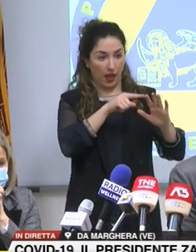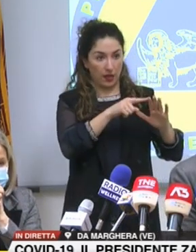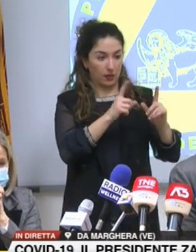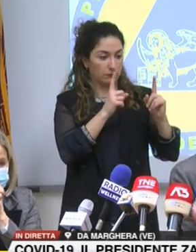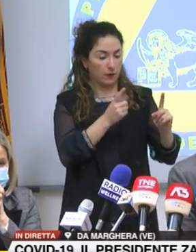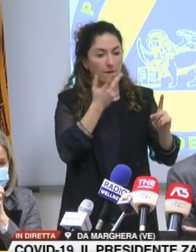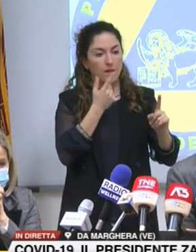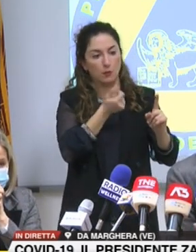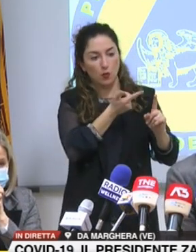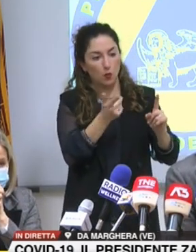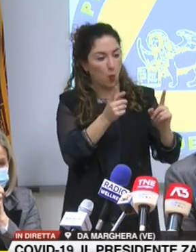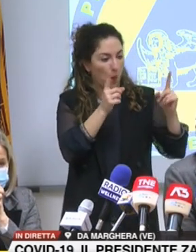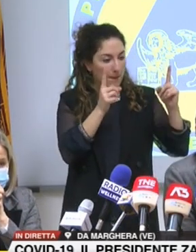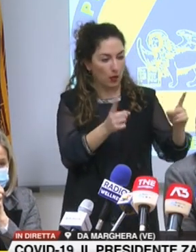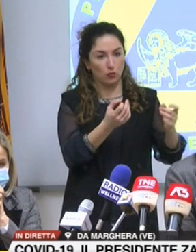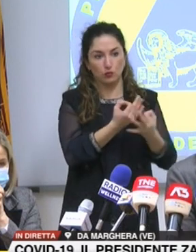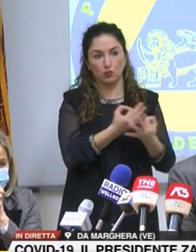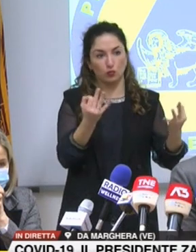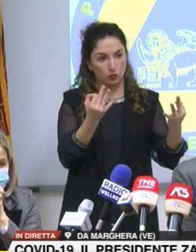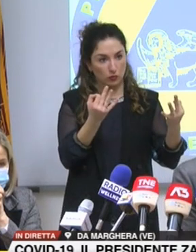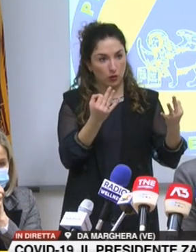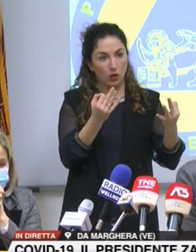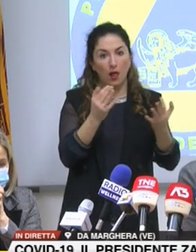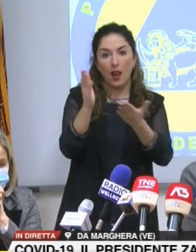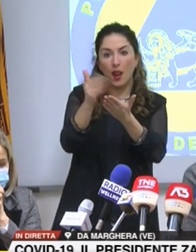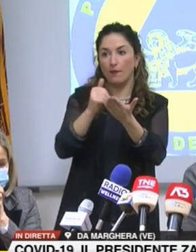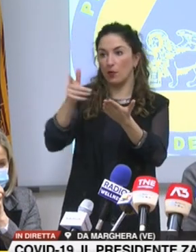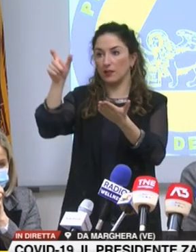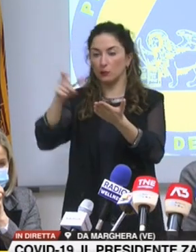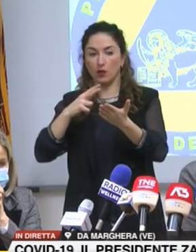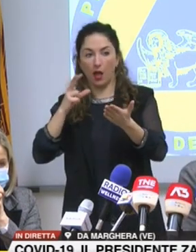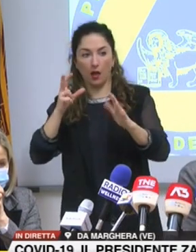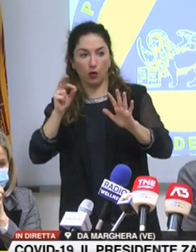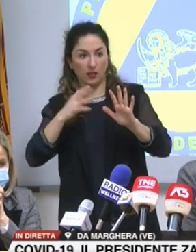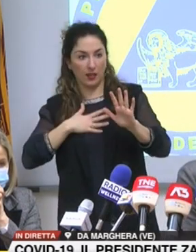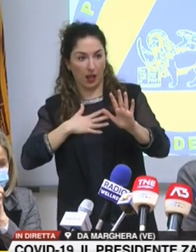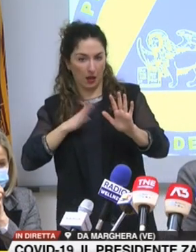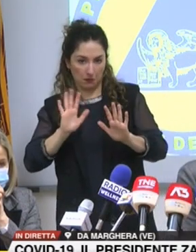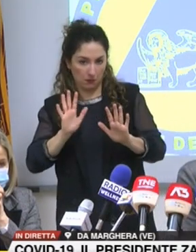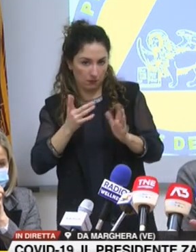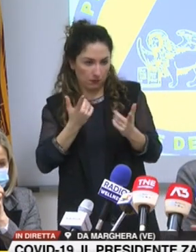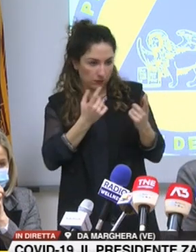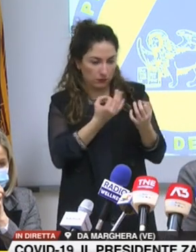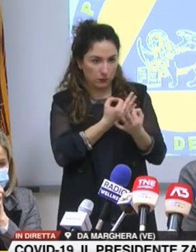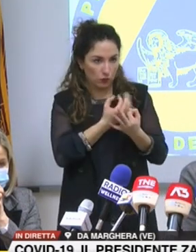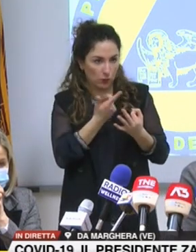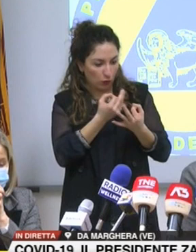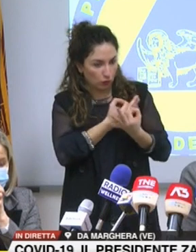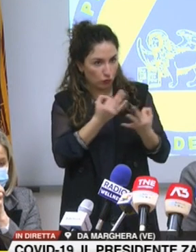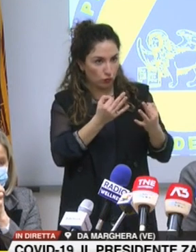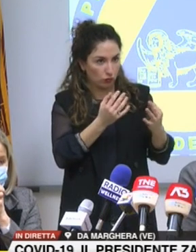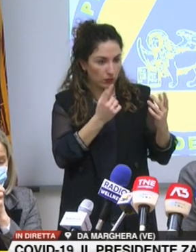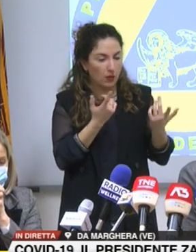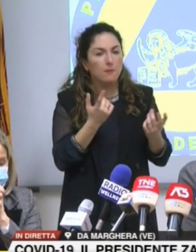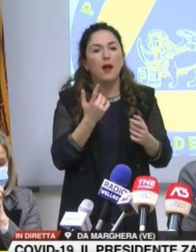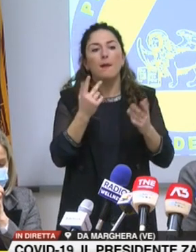non gli vogliamo togliere un altro ottantenne in giro per l'Italia. Questo a me sembra una roba che c'è di un'utilità unica. Ecco, il vero tema è